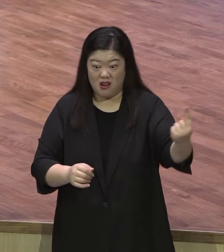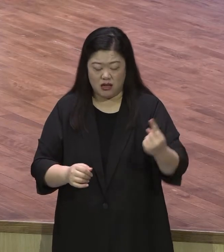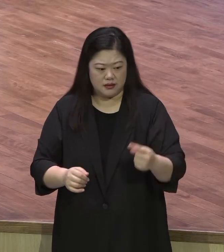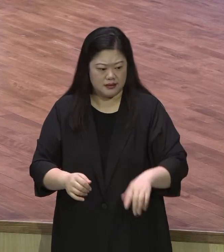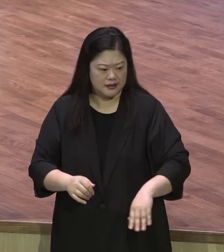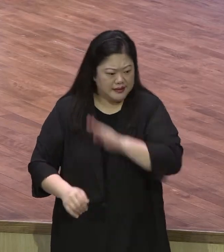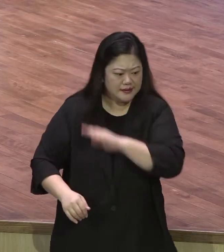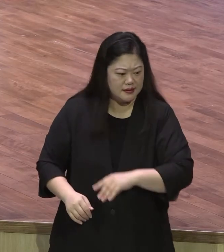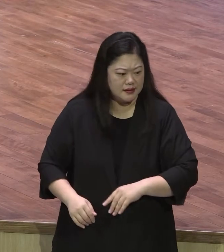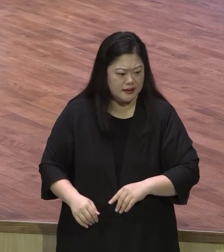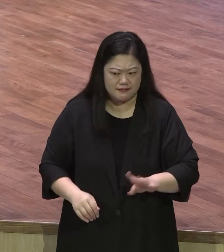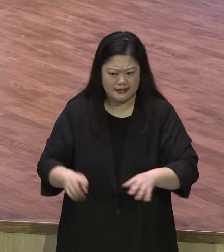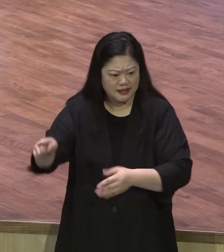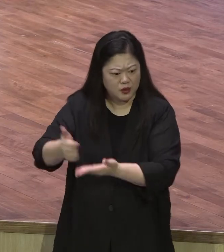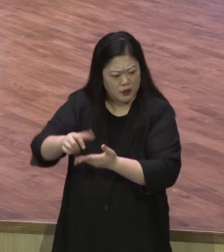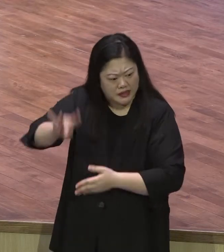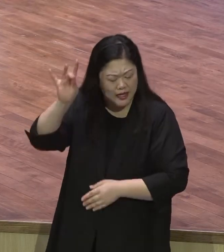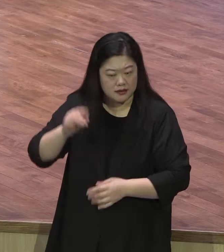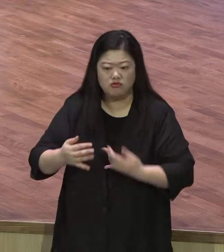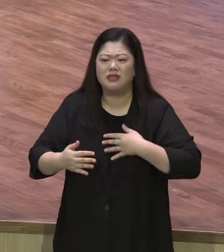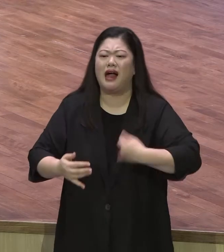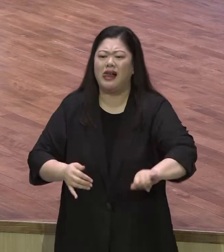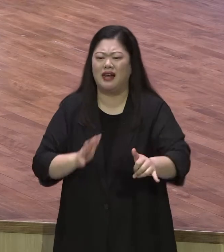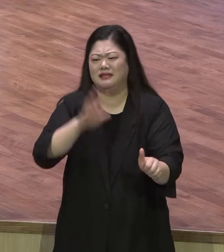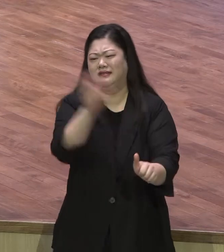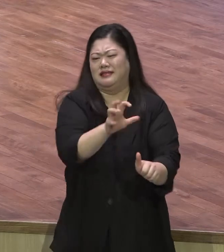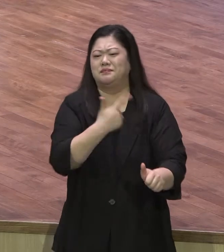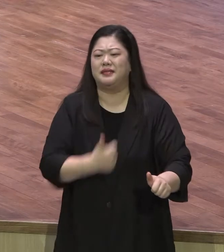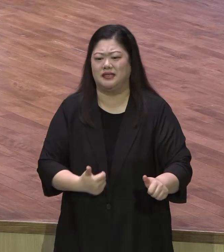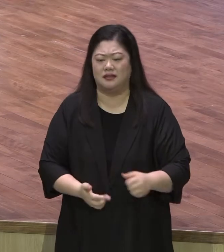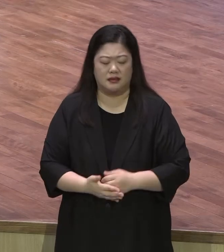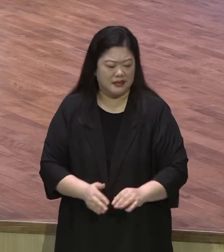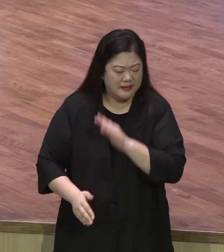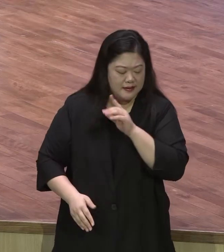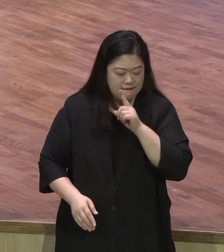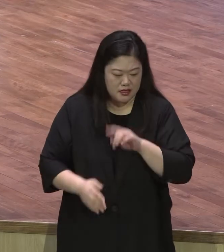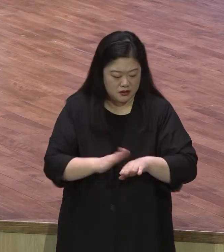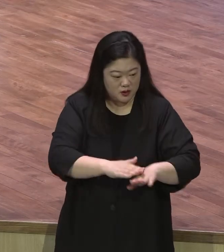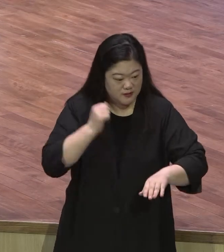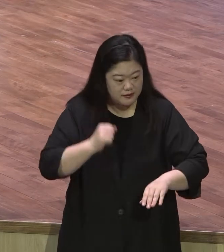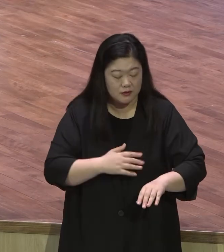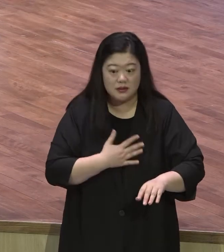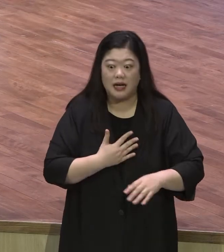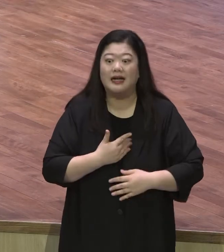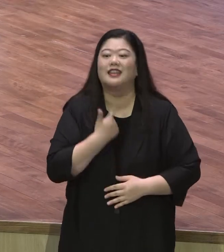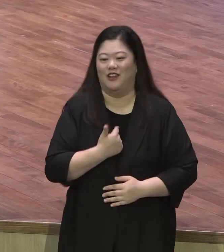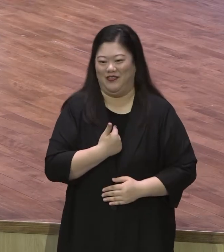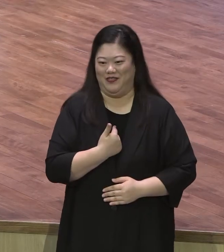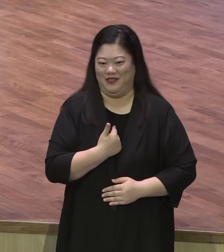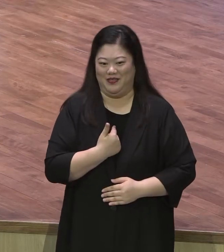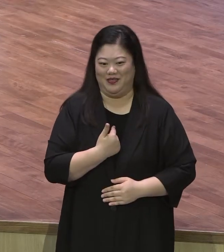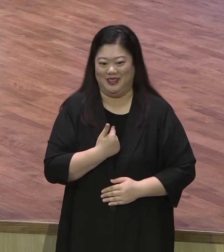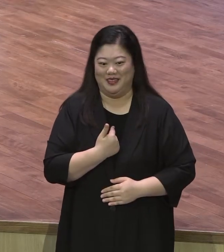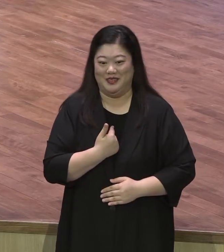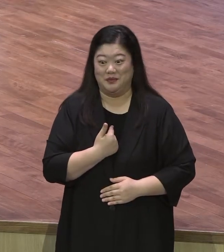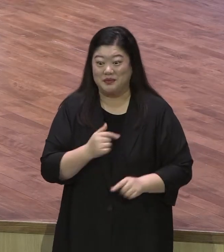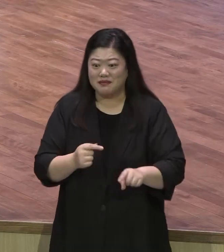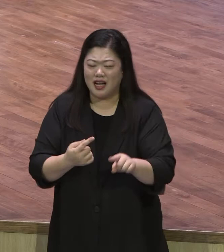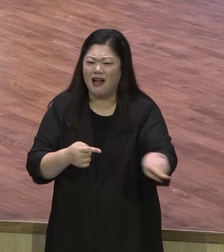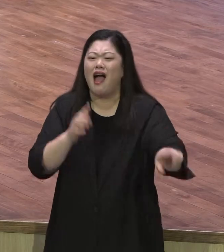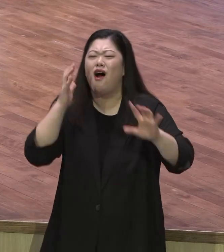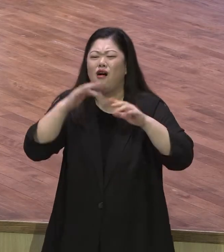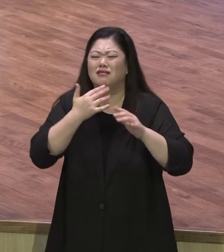맨 맞는다 잠전에 까만 깨있어 그렇게 딱 미리 이야기했다고 이야기했는데 뭐 음식도